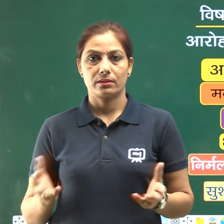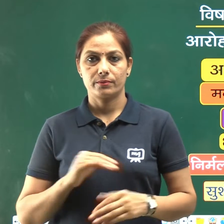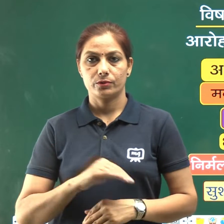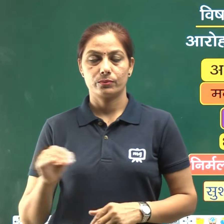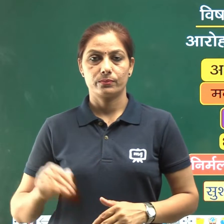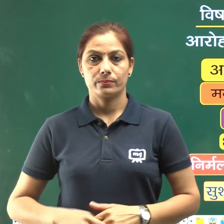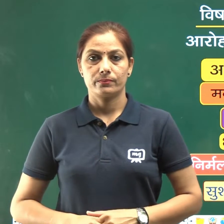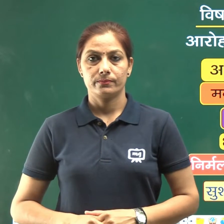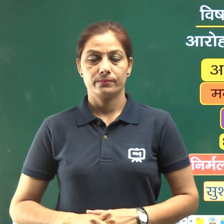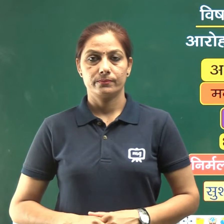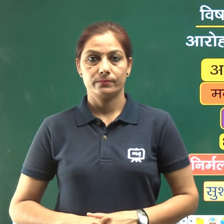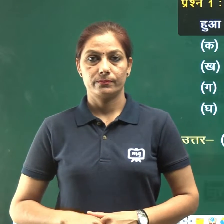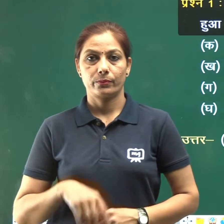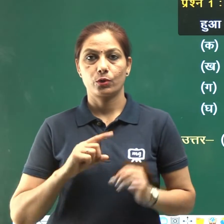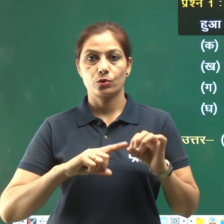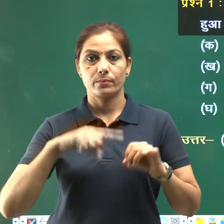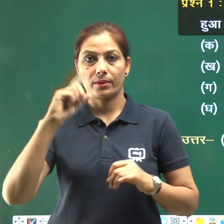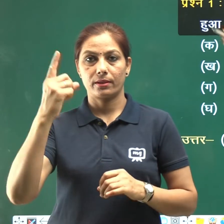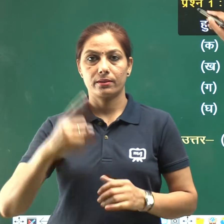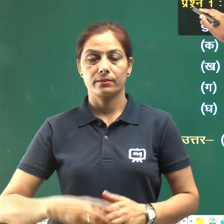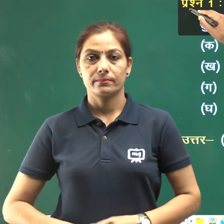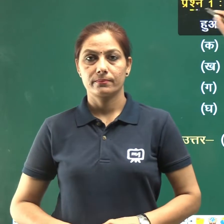बच्चों। प्रश्न 1,